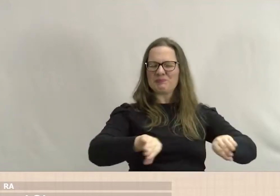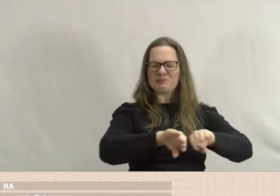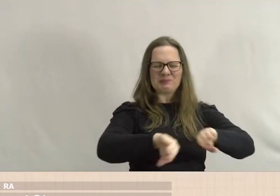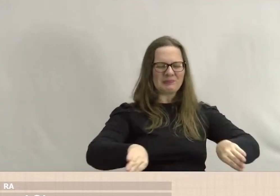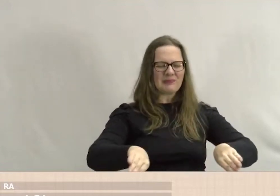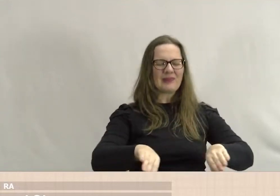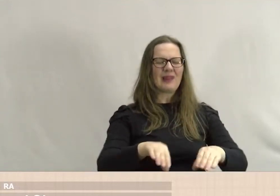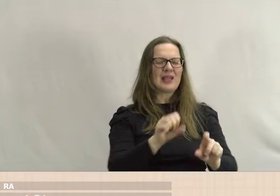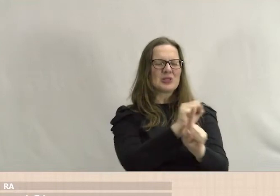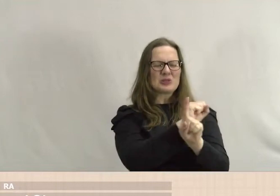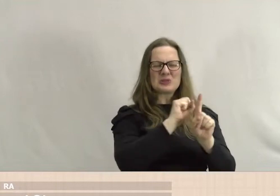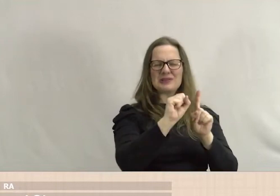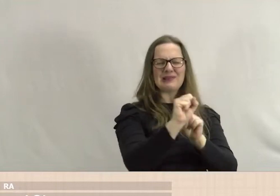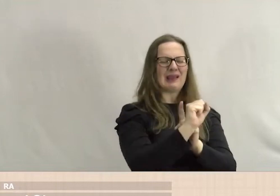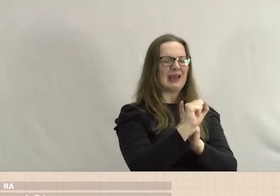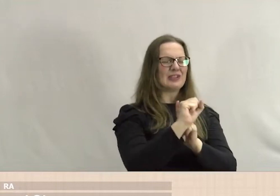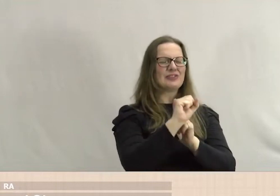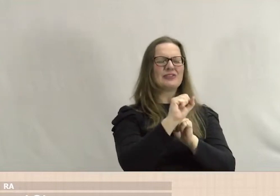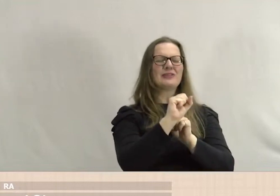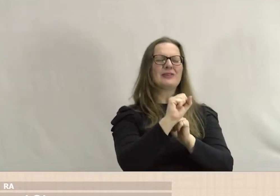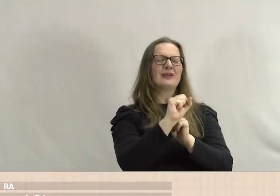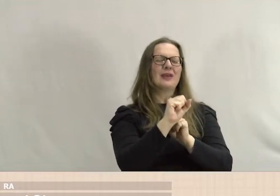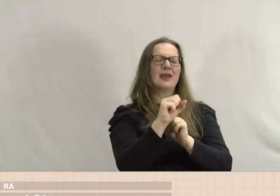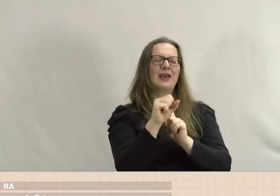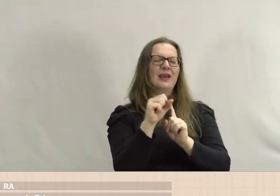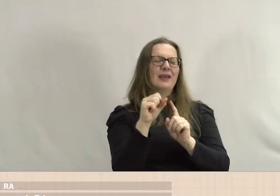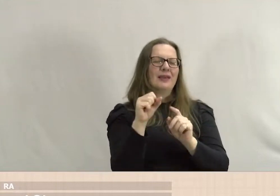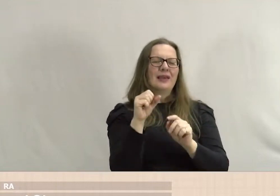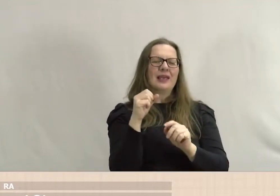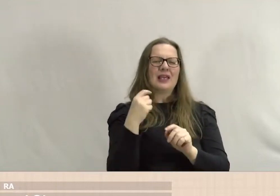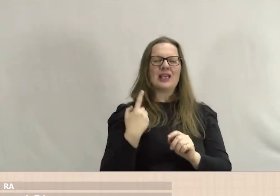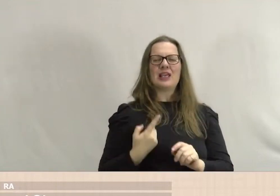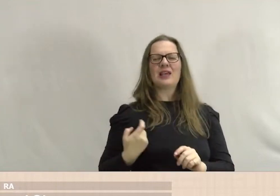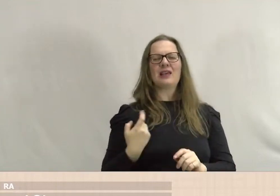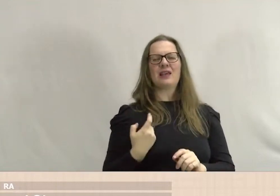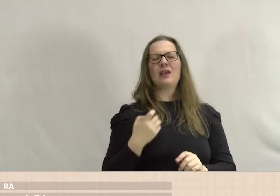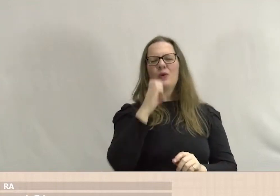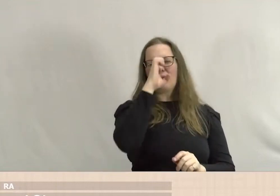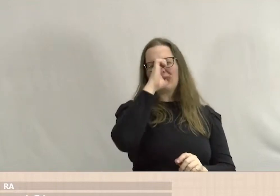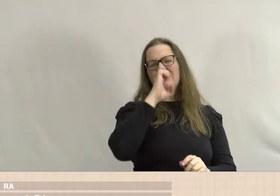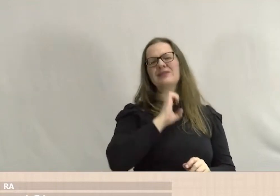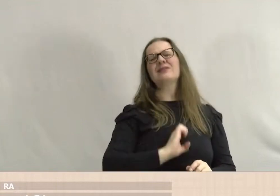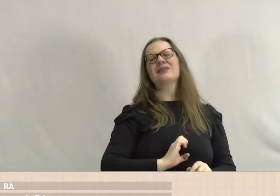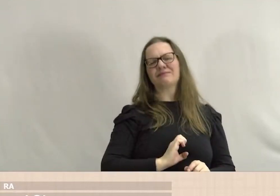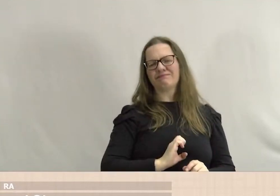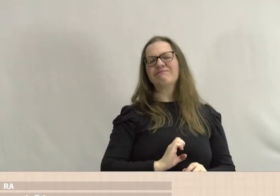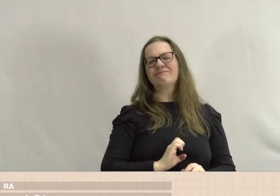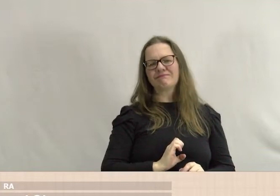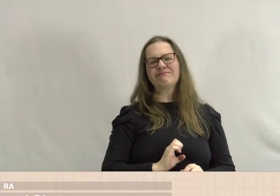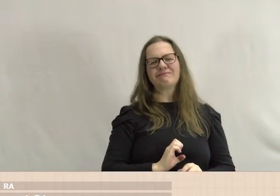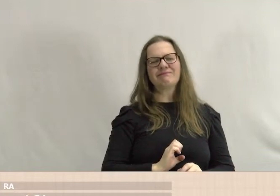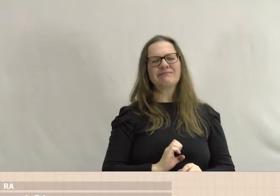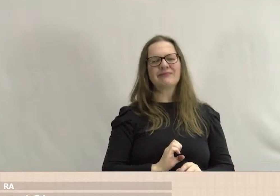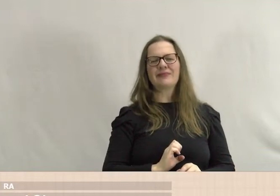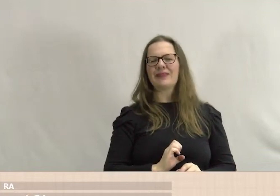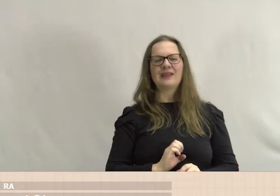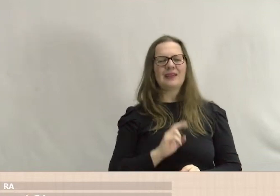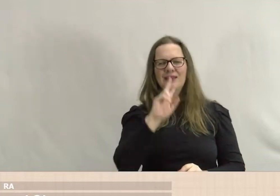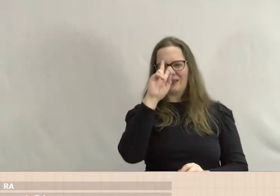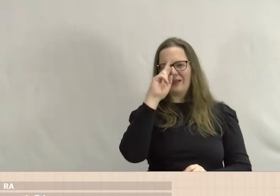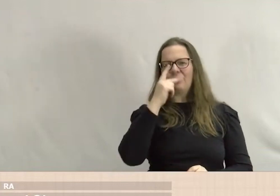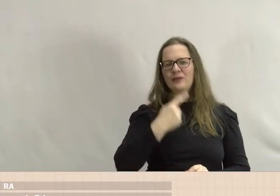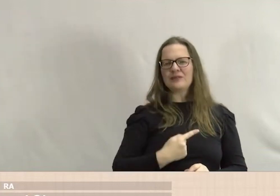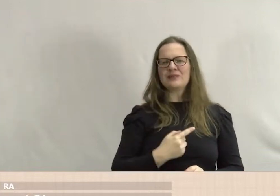sociedade. Por quê? Porque cada um luta por si, cada um é egoísta, cada um só defende o seu